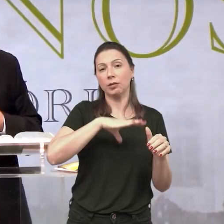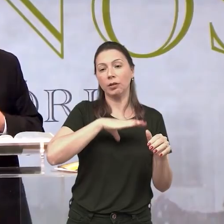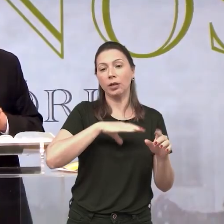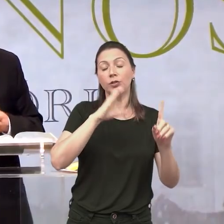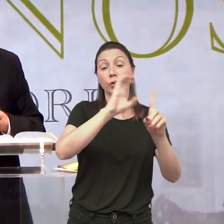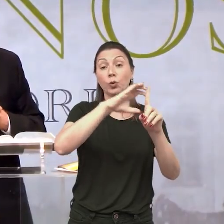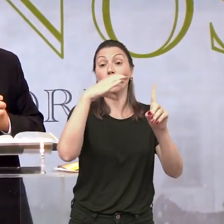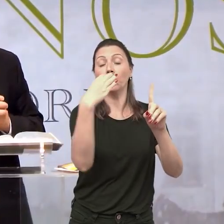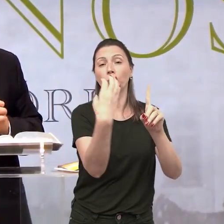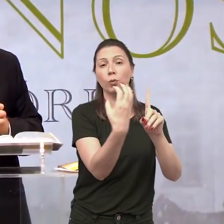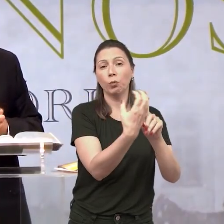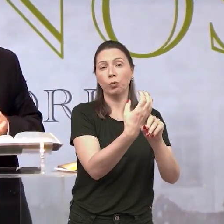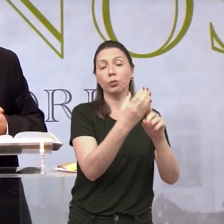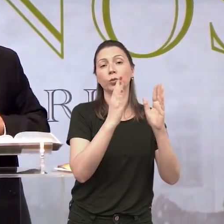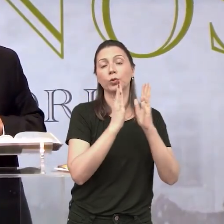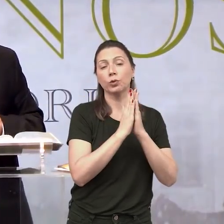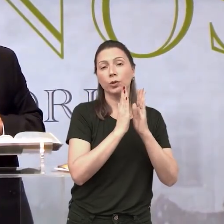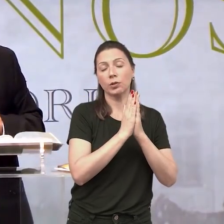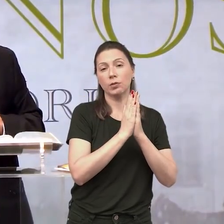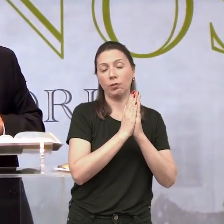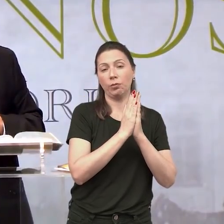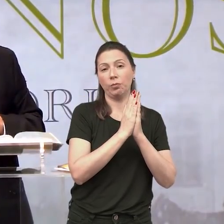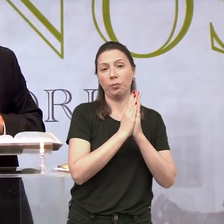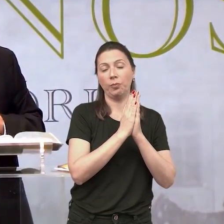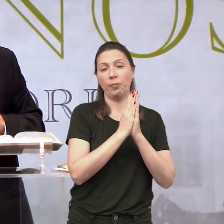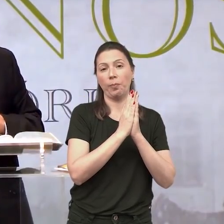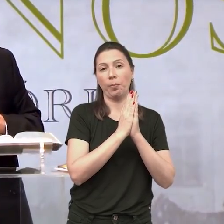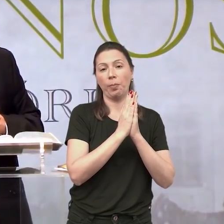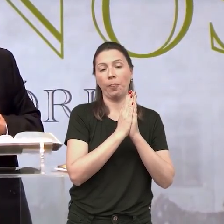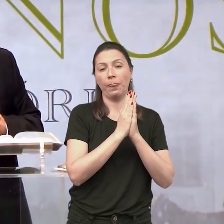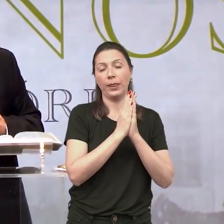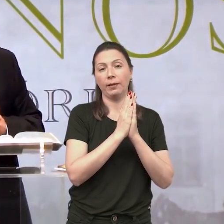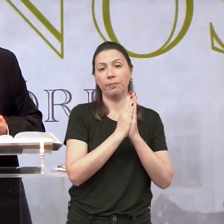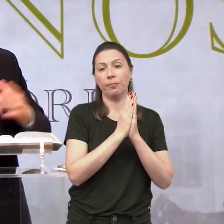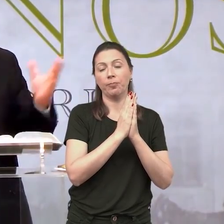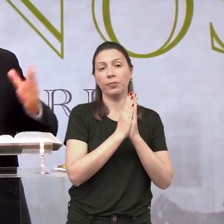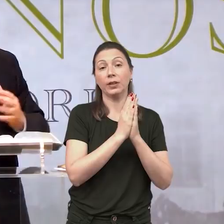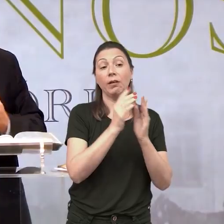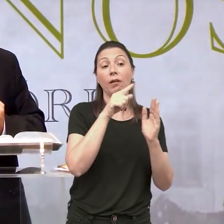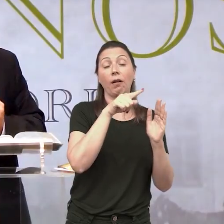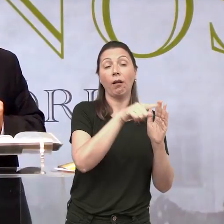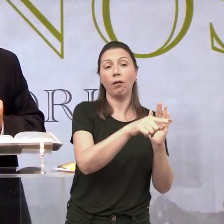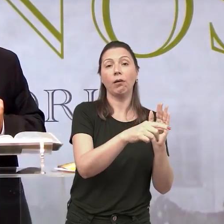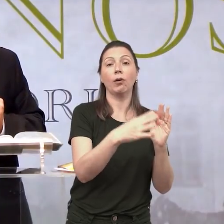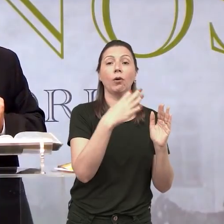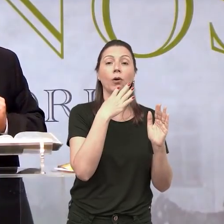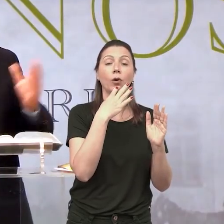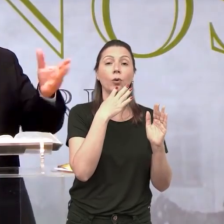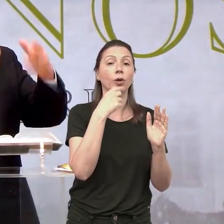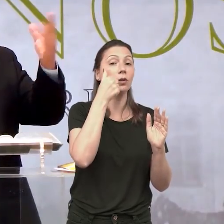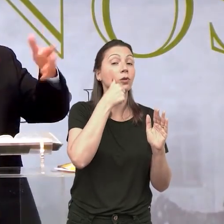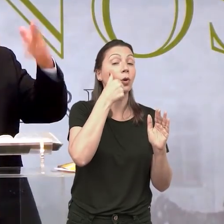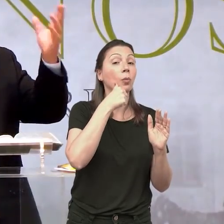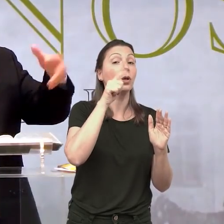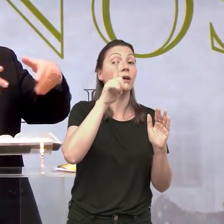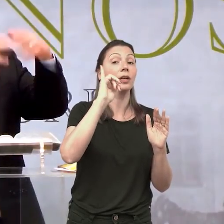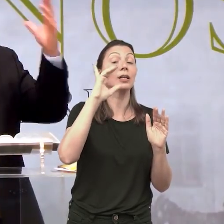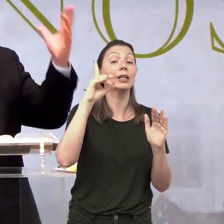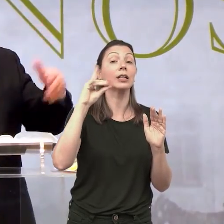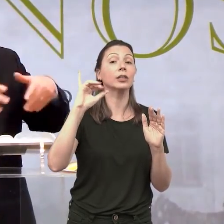rio, junto com Silas. E ali ele conhece Lídia, e aí ele